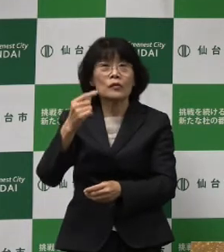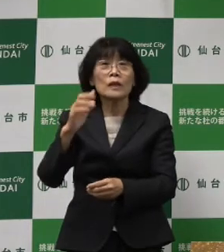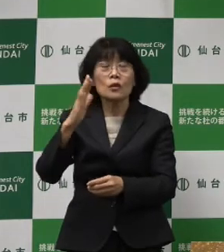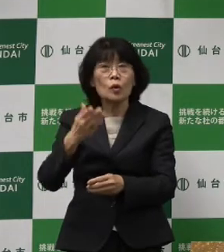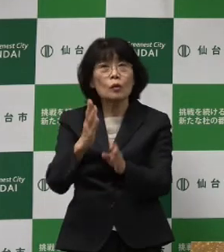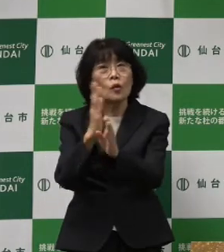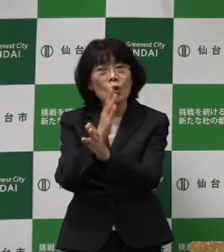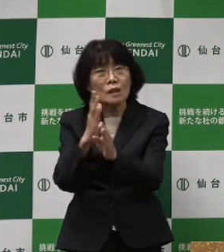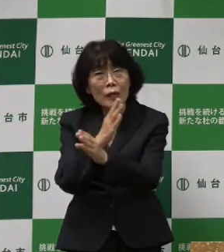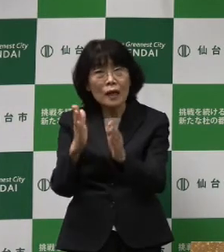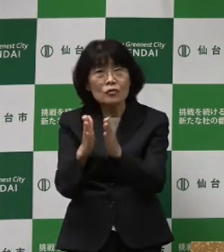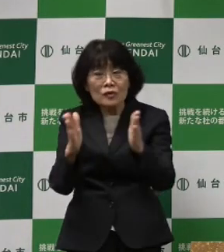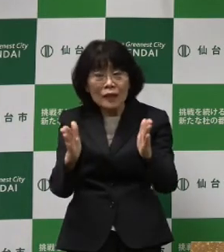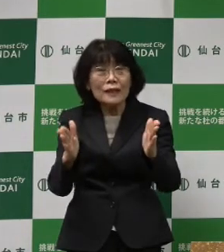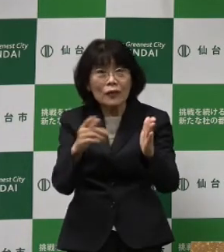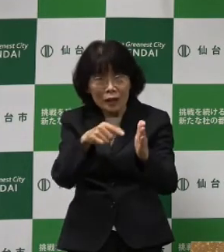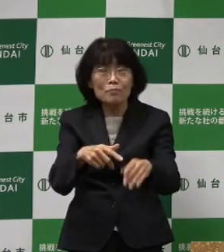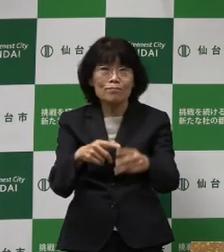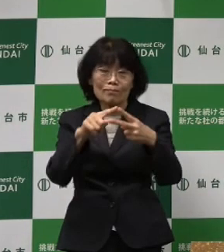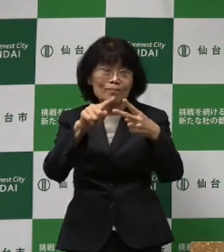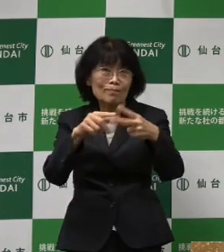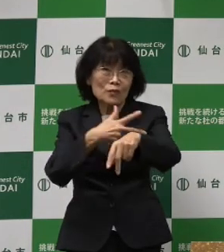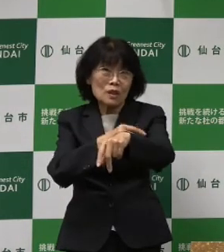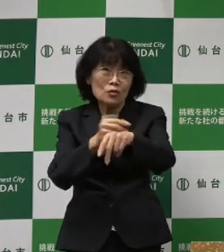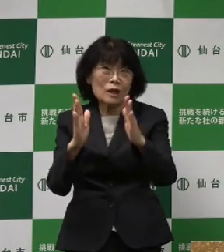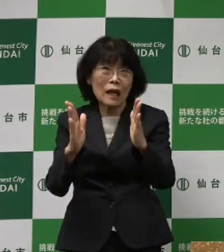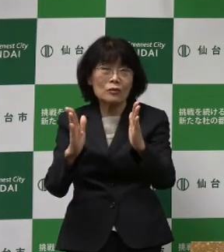くということを判断したところです。